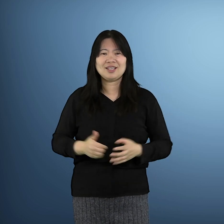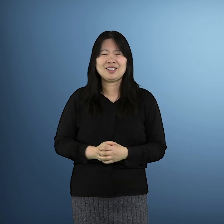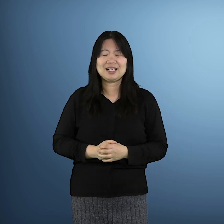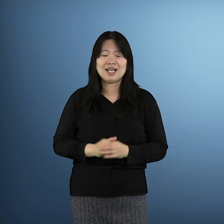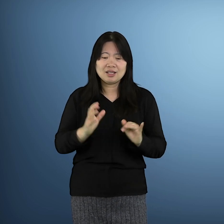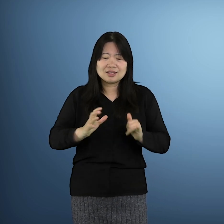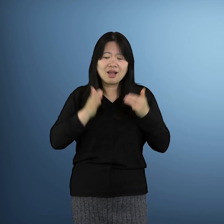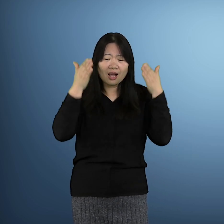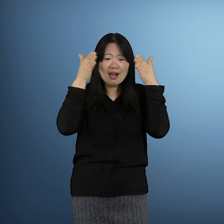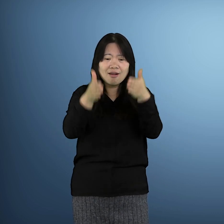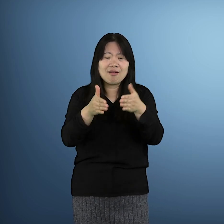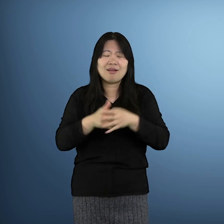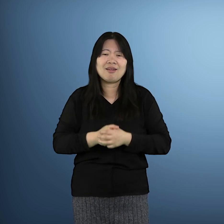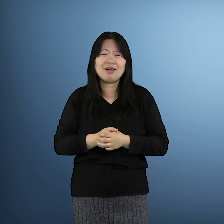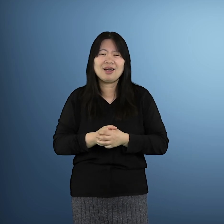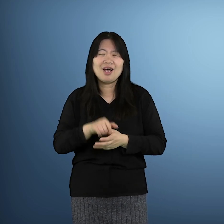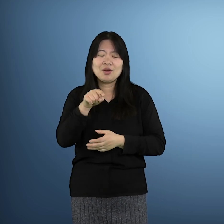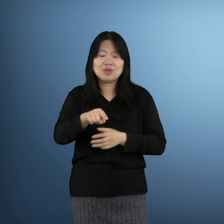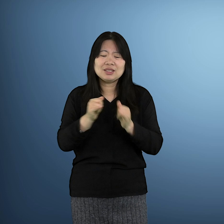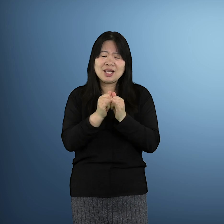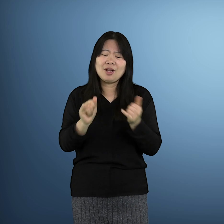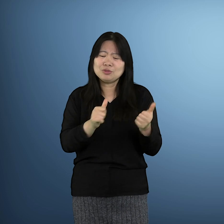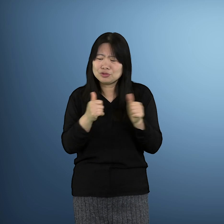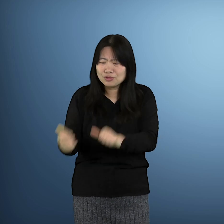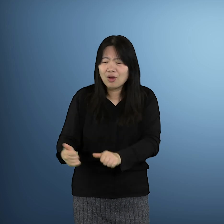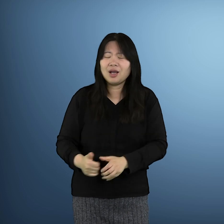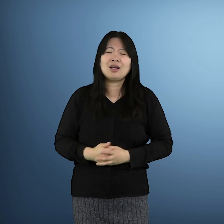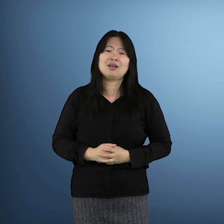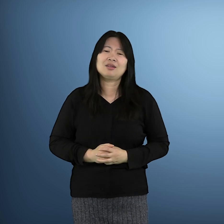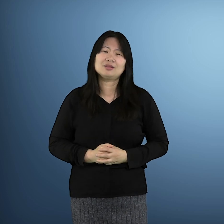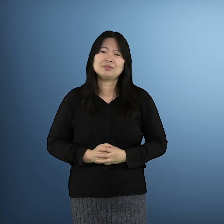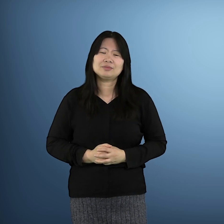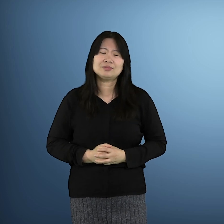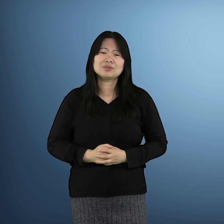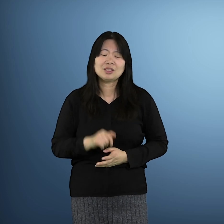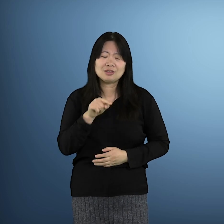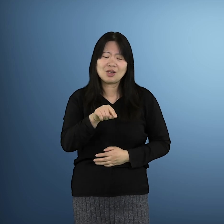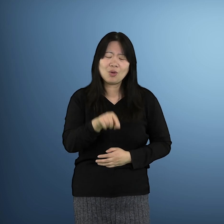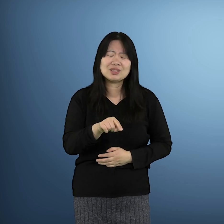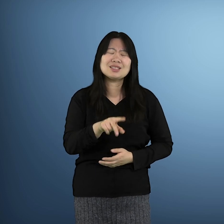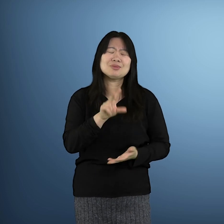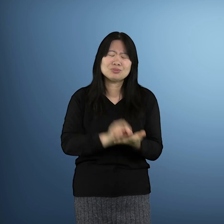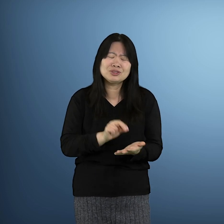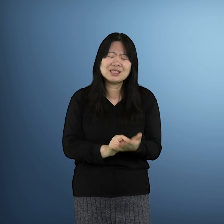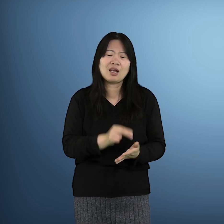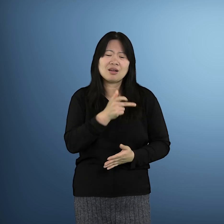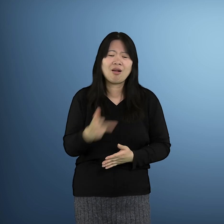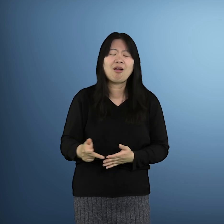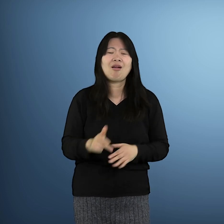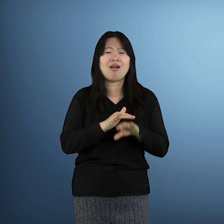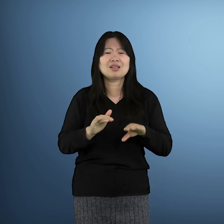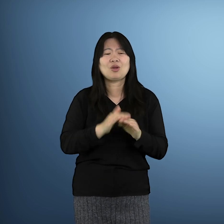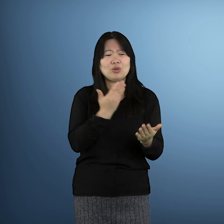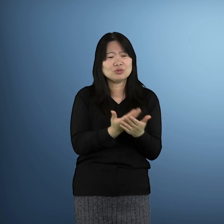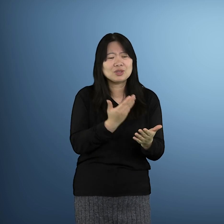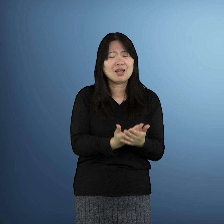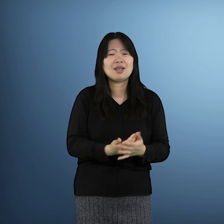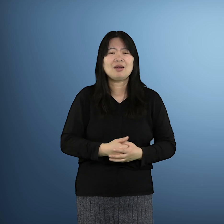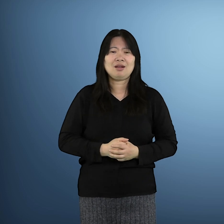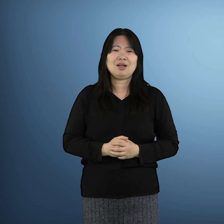이 세상을 향해서 여기 사람이 죽어가요. 여기 큰일 났어요.